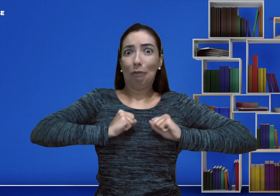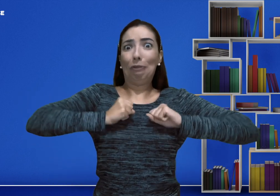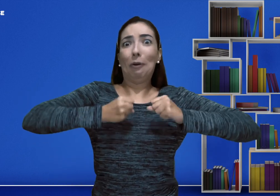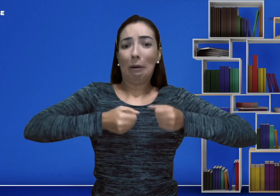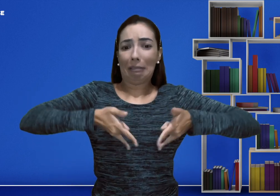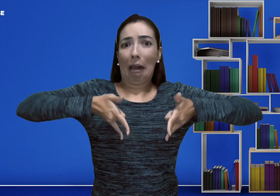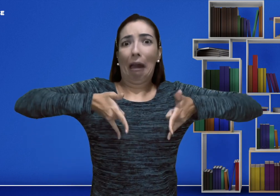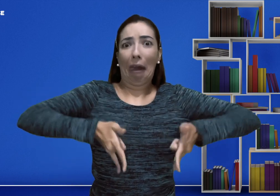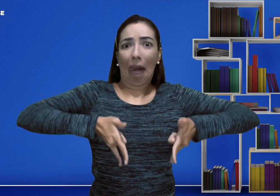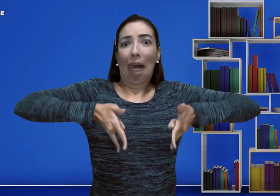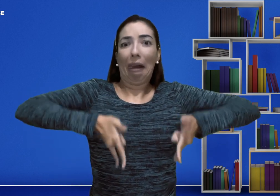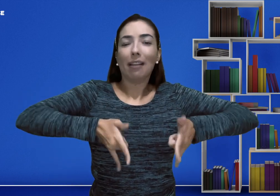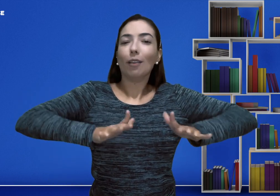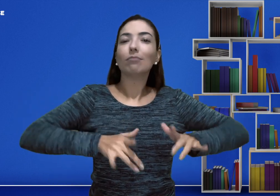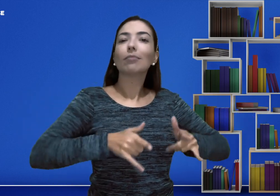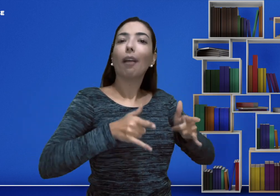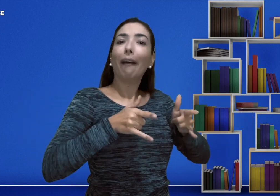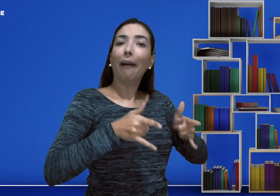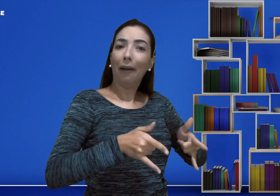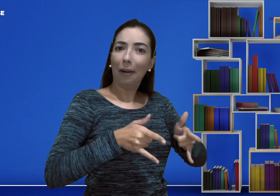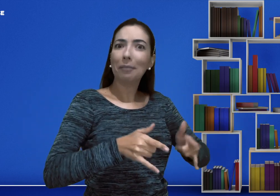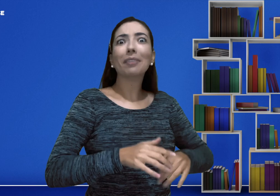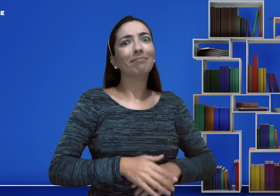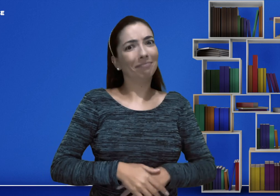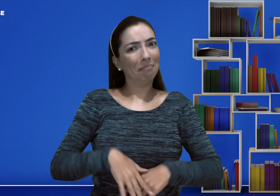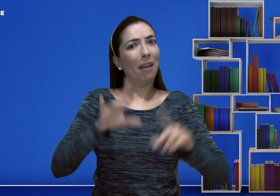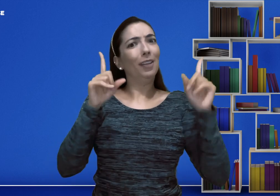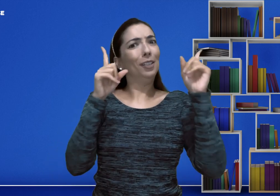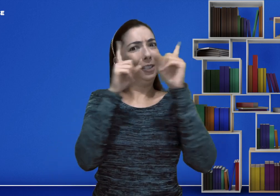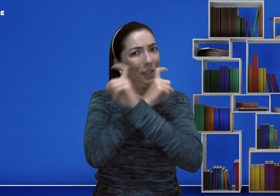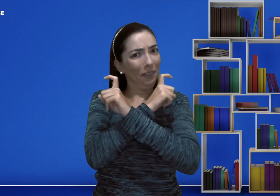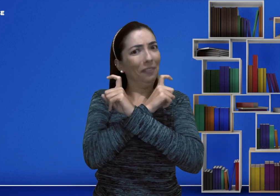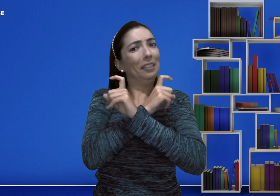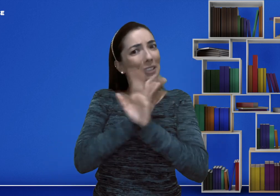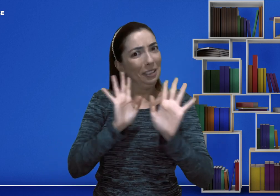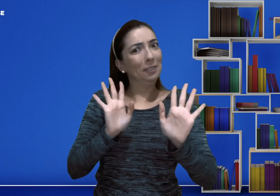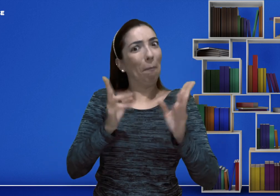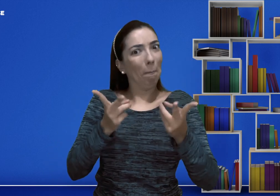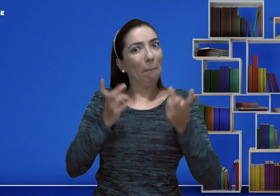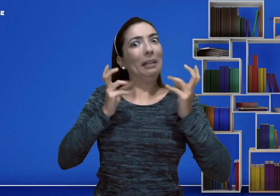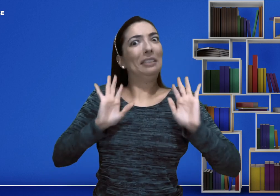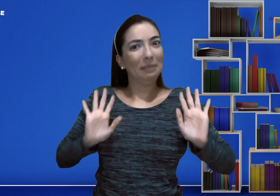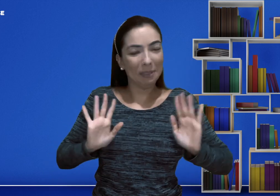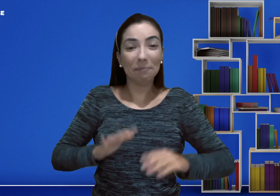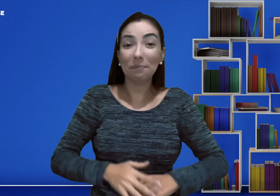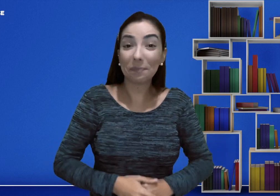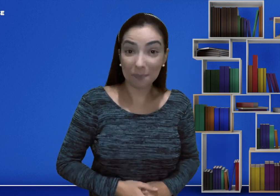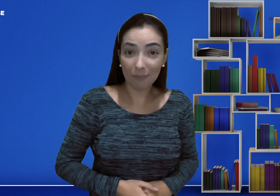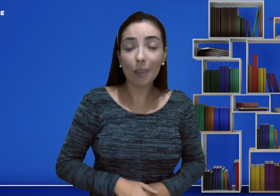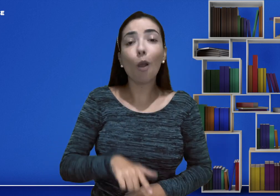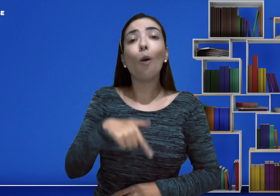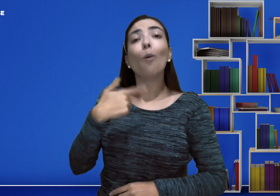Assim parece muito duro. Sinalize de uma maneira mais leve. Perceberam a diferença?